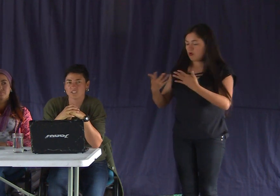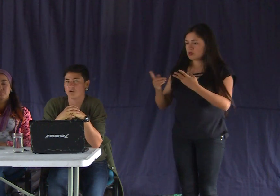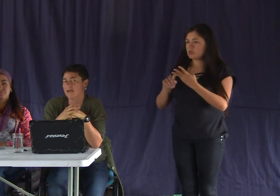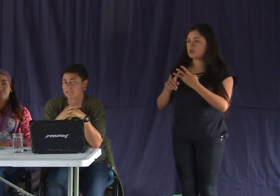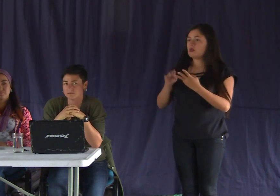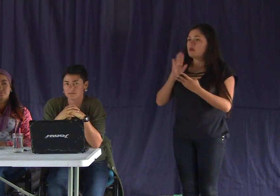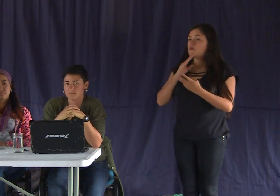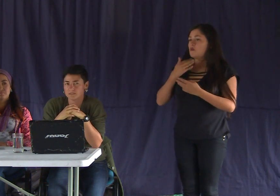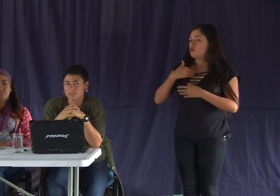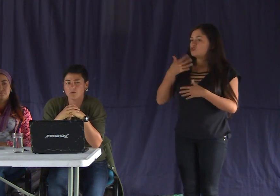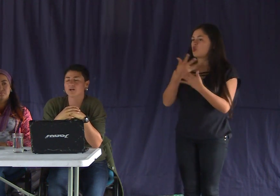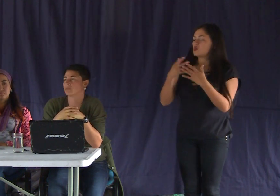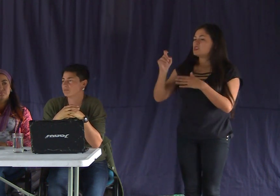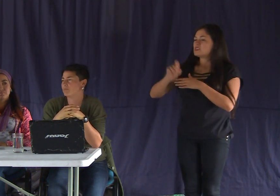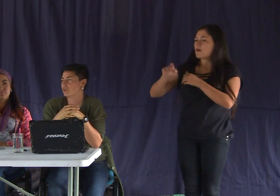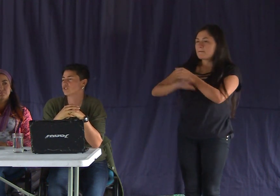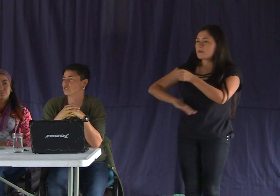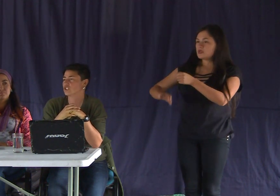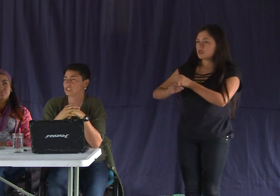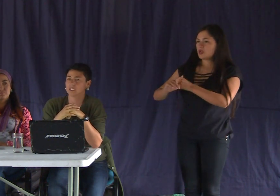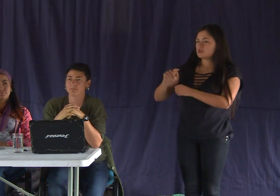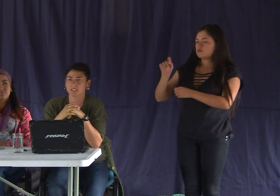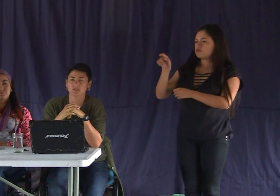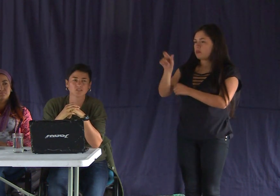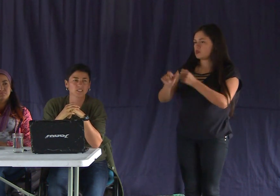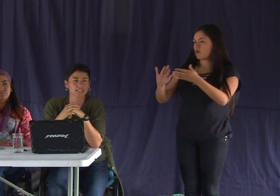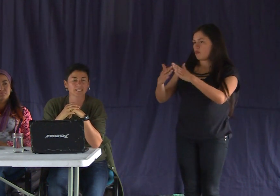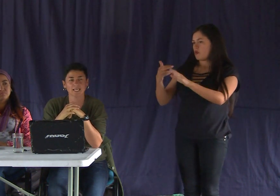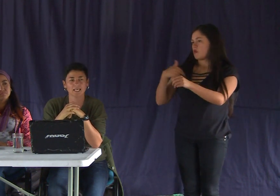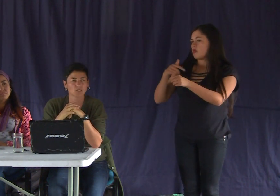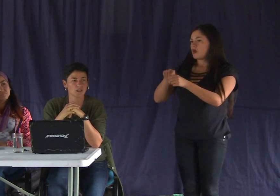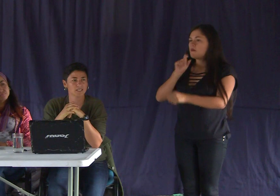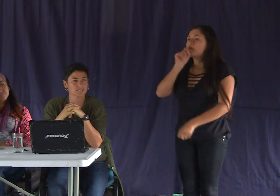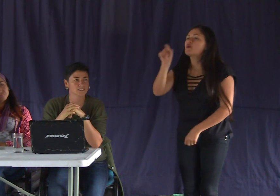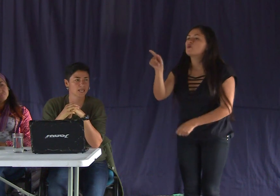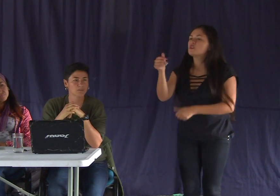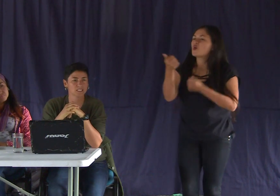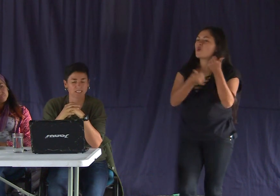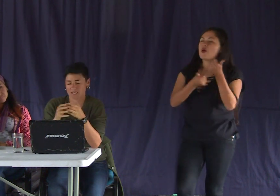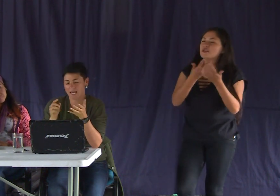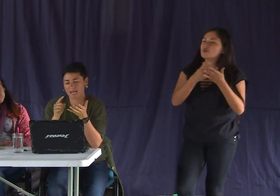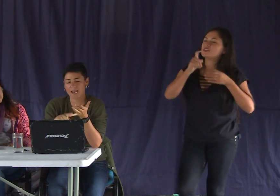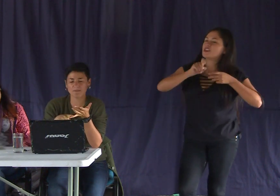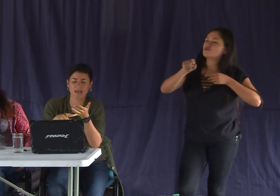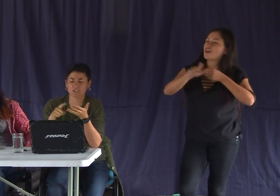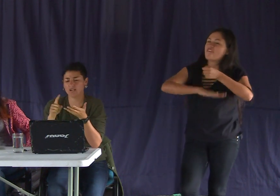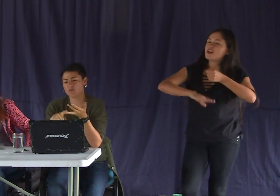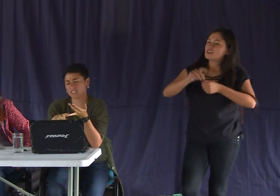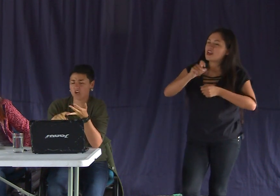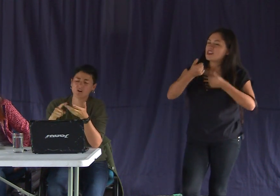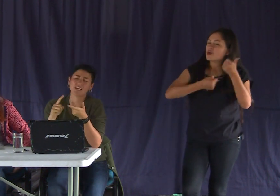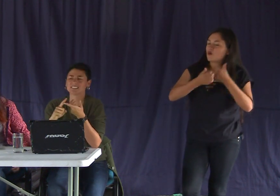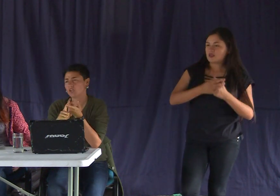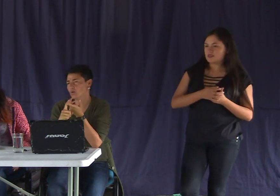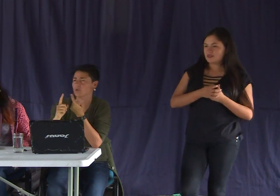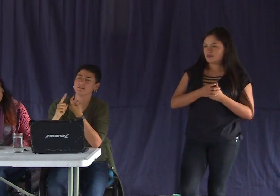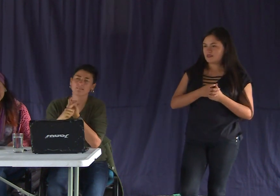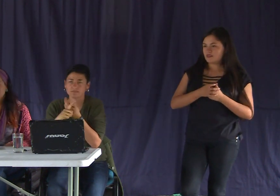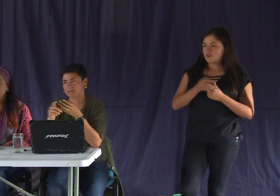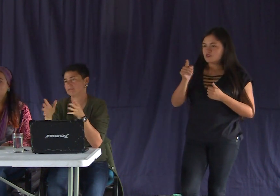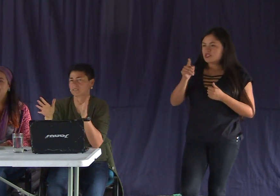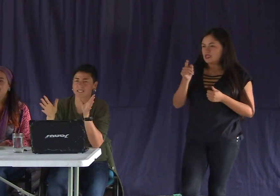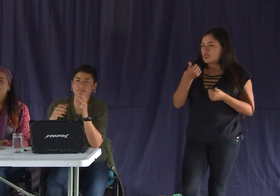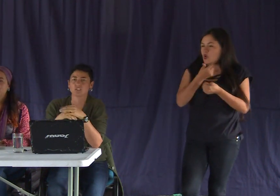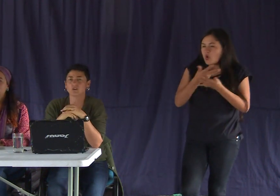¿no? Pues comer. Y bueno, pero nosotros, si yo les pregunto a ustedes, ¿qué son las necesidades básicas? El alimento, la educación, la salud,